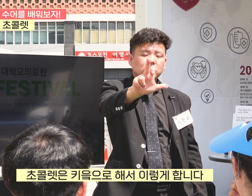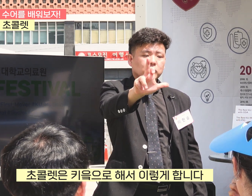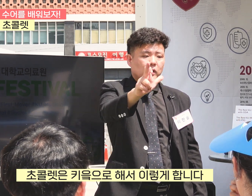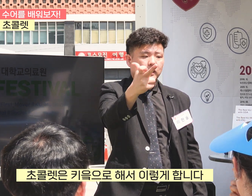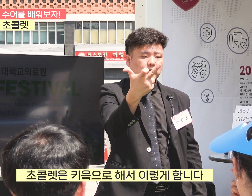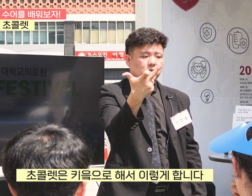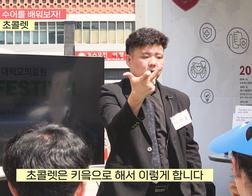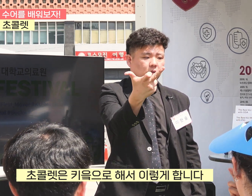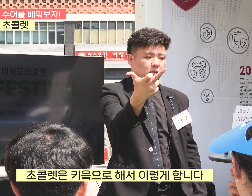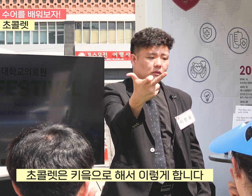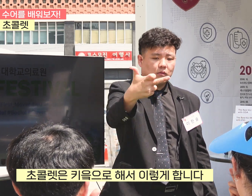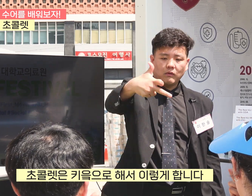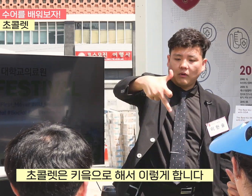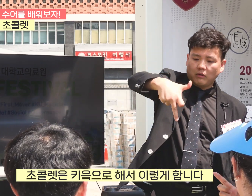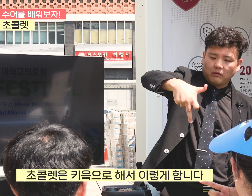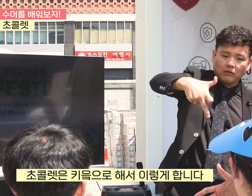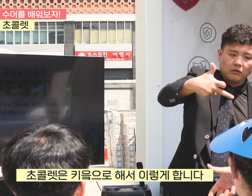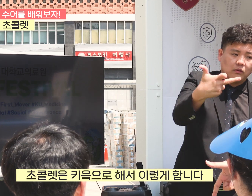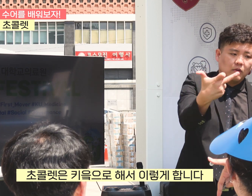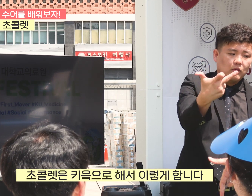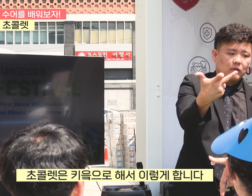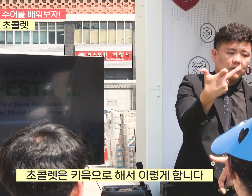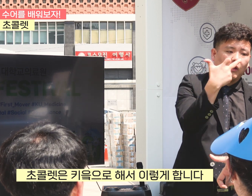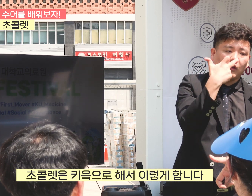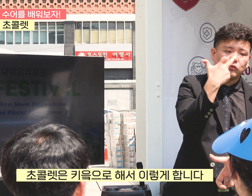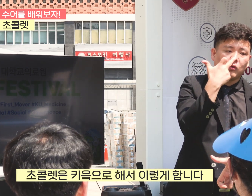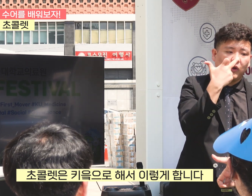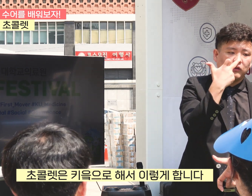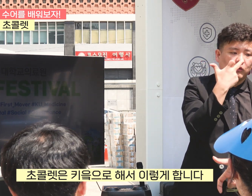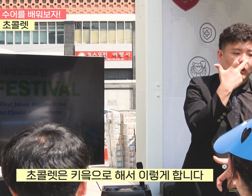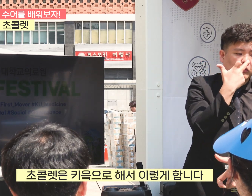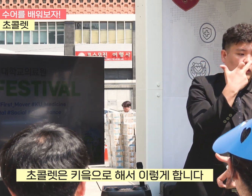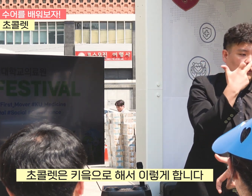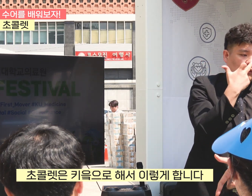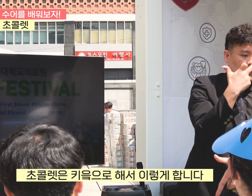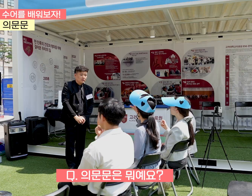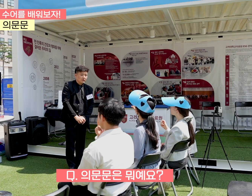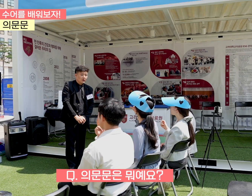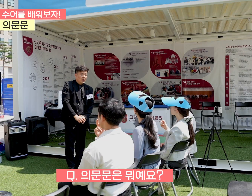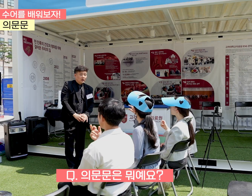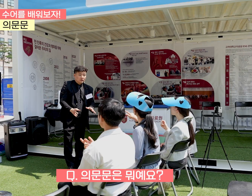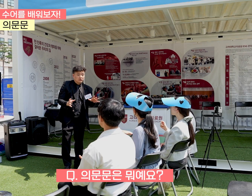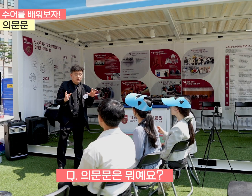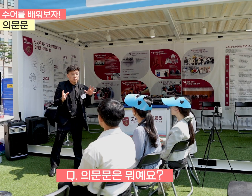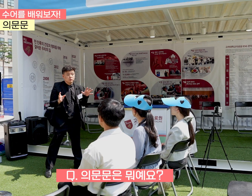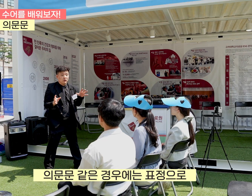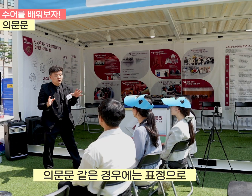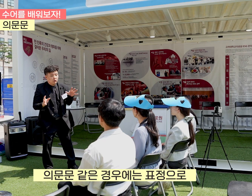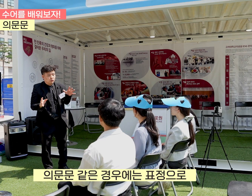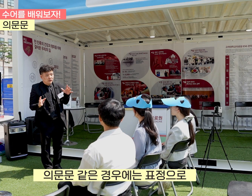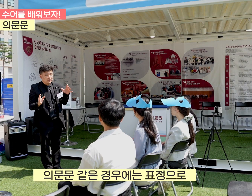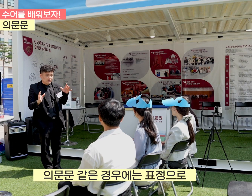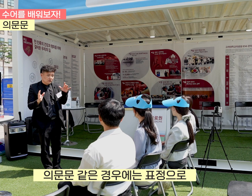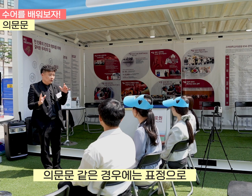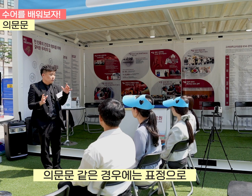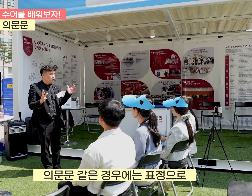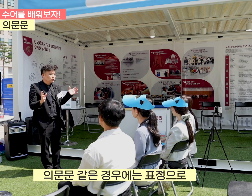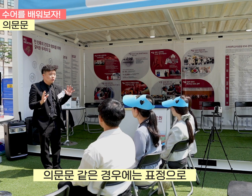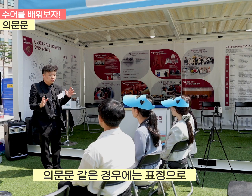키읔으로 해가지고요. 아, 이렇게? 예, 초콜릿 이렇게 합니다. 음음문. 그러니까 음음문 같은 경우에는